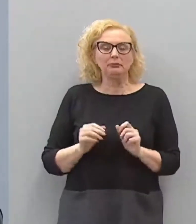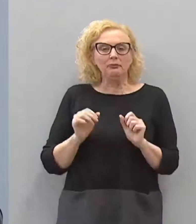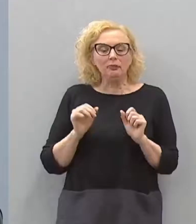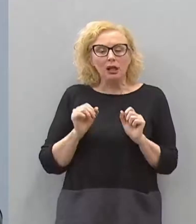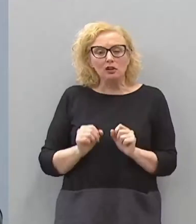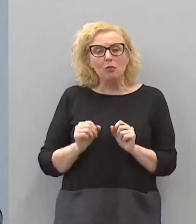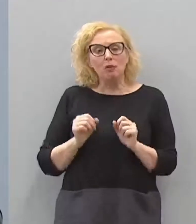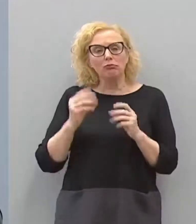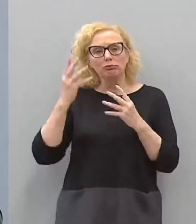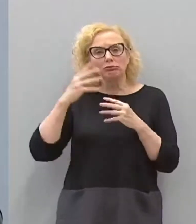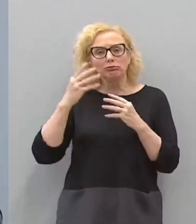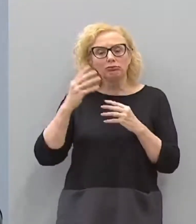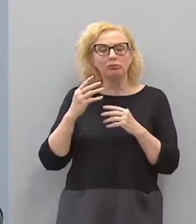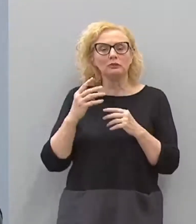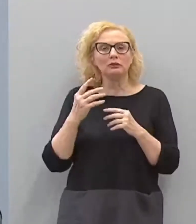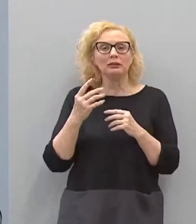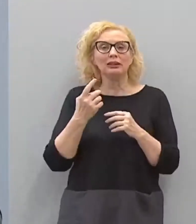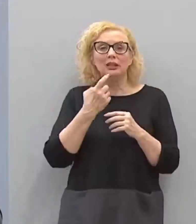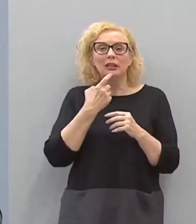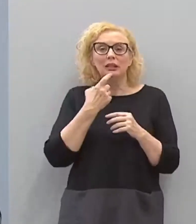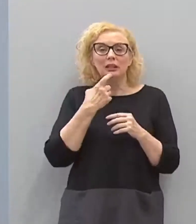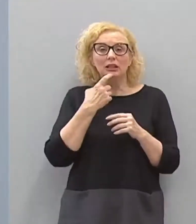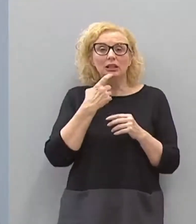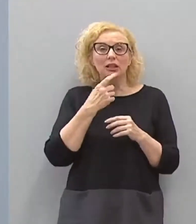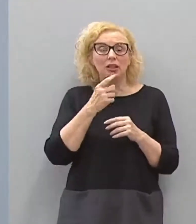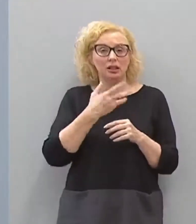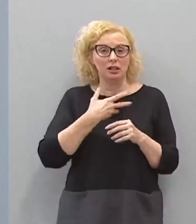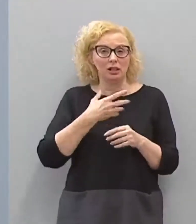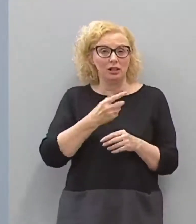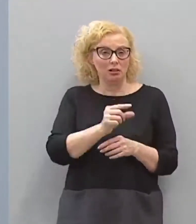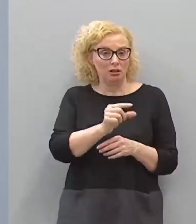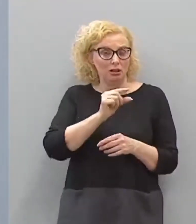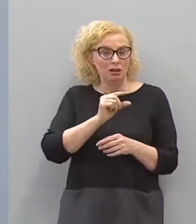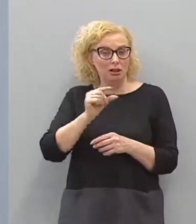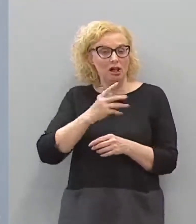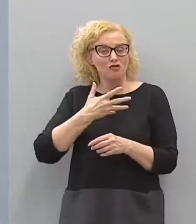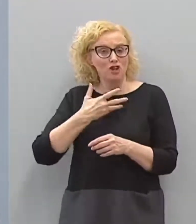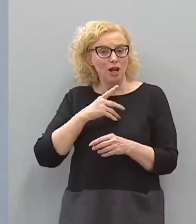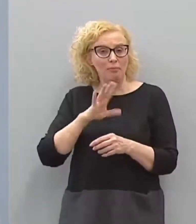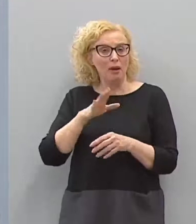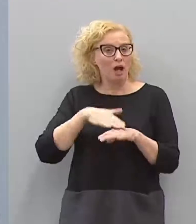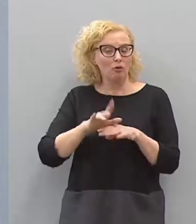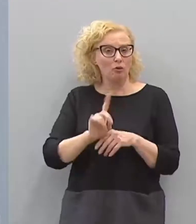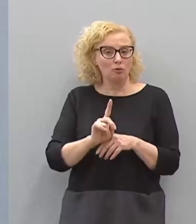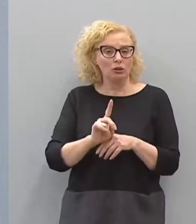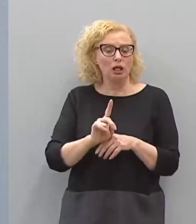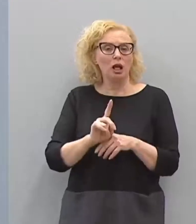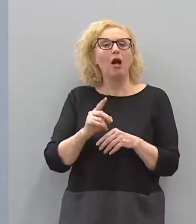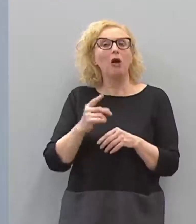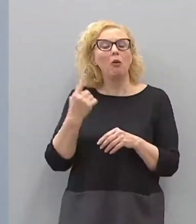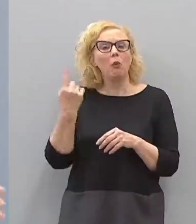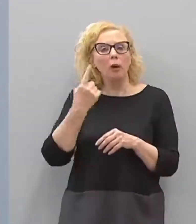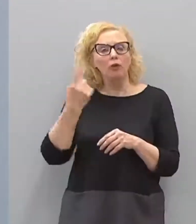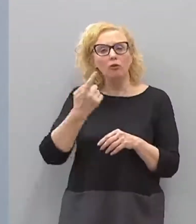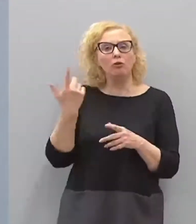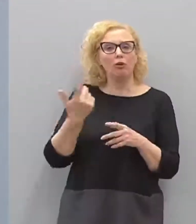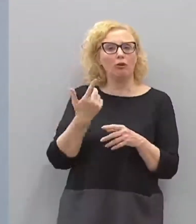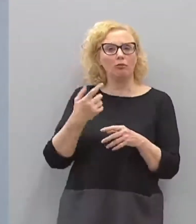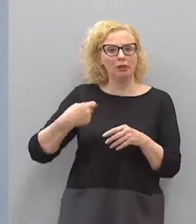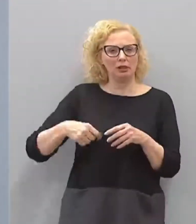su chi non riesce a utilizzare le dosi e questo è stato un tema che qualche presidente di regione anche posto al governo cioè se tu dai 100 dosi